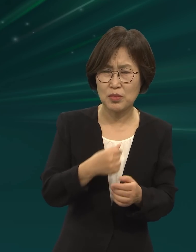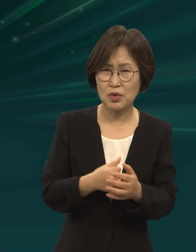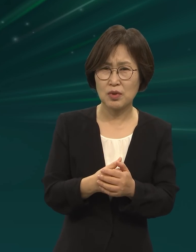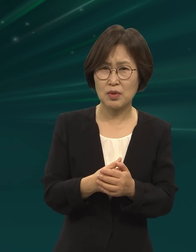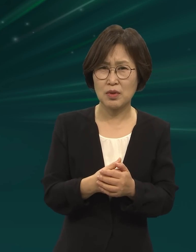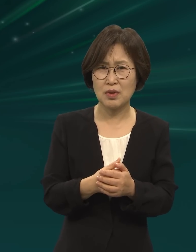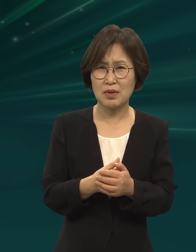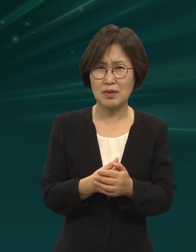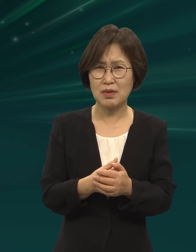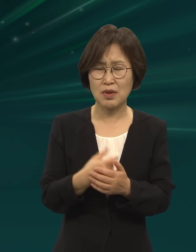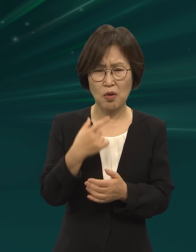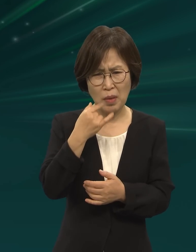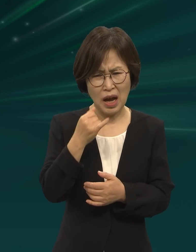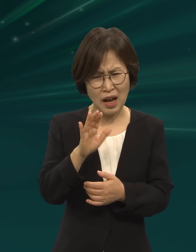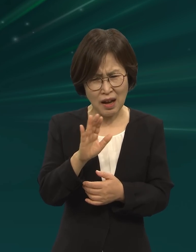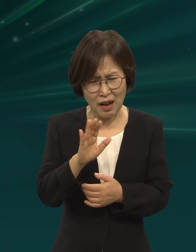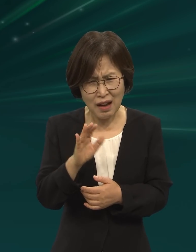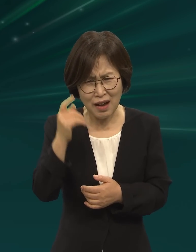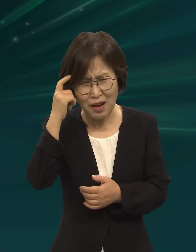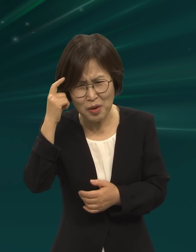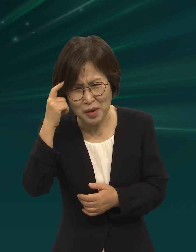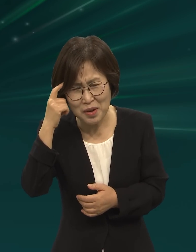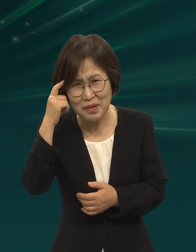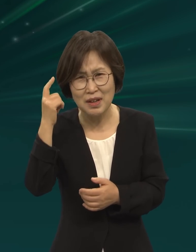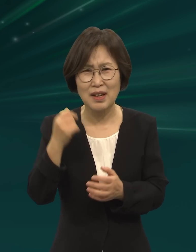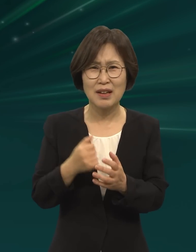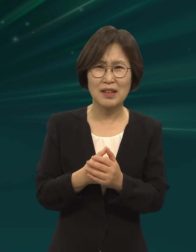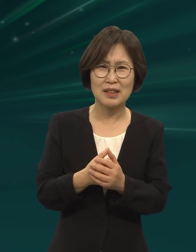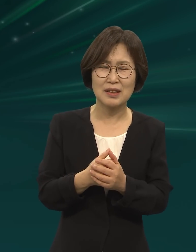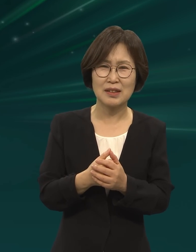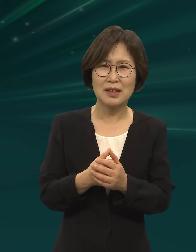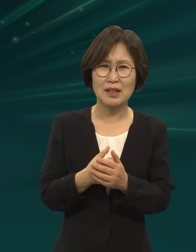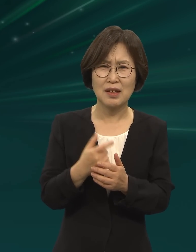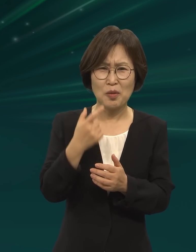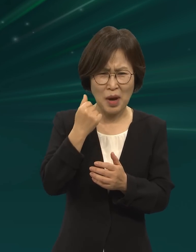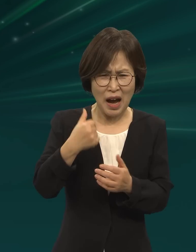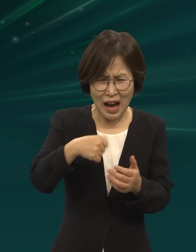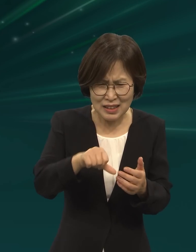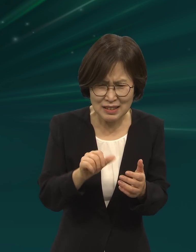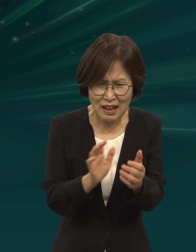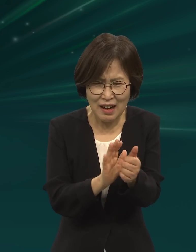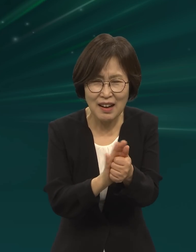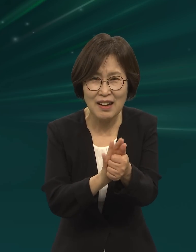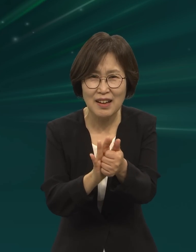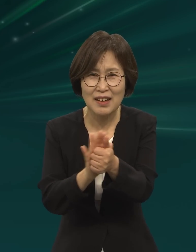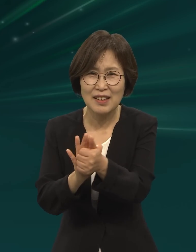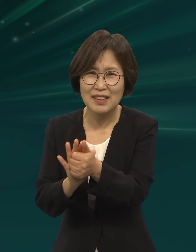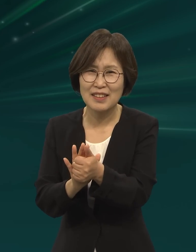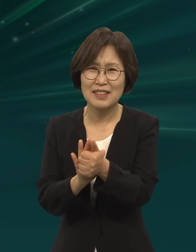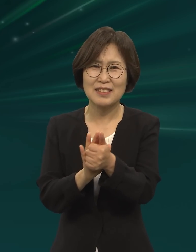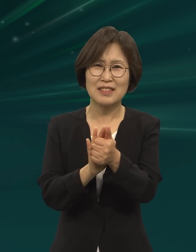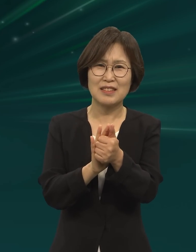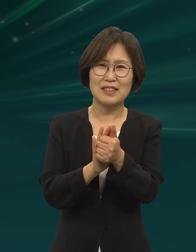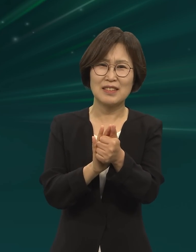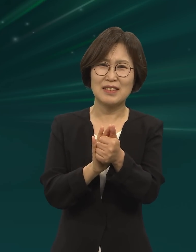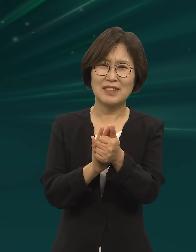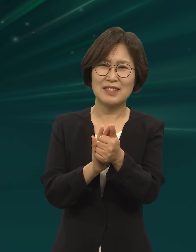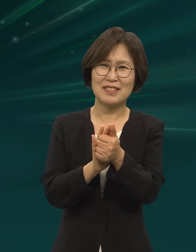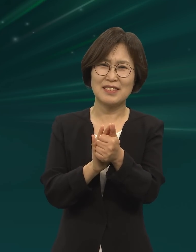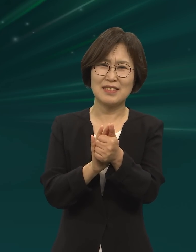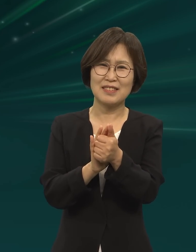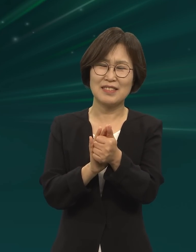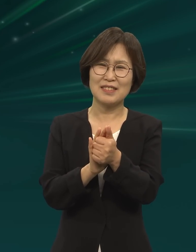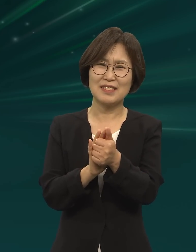오케이. 엄마들이 아잖아. 이게 좋은데,